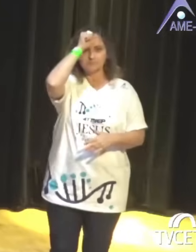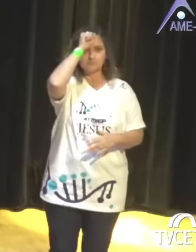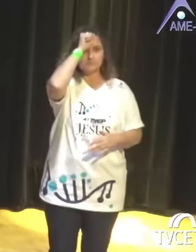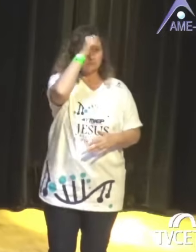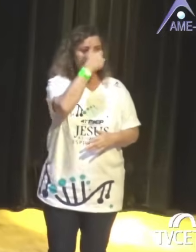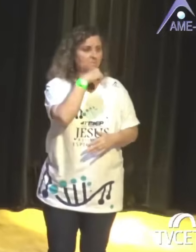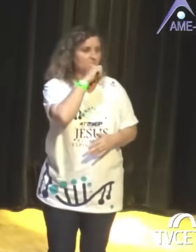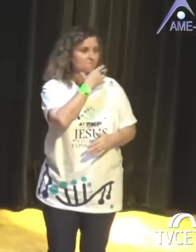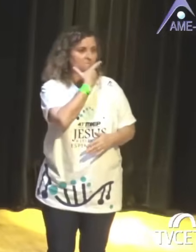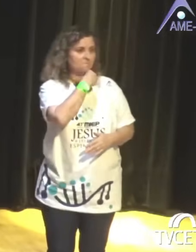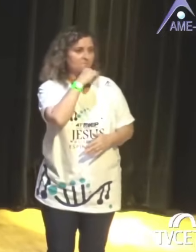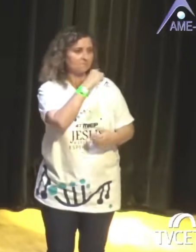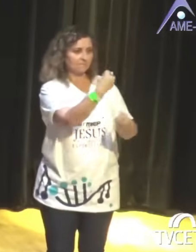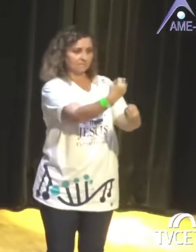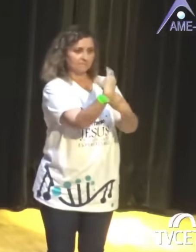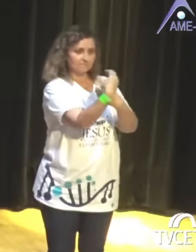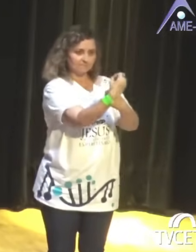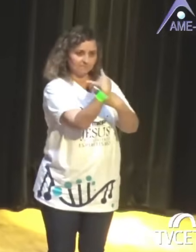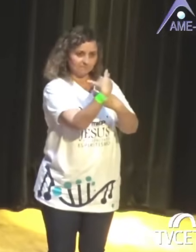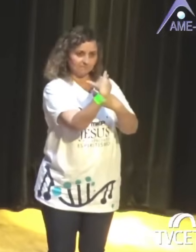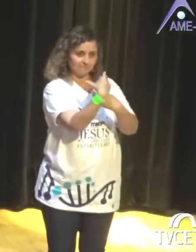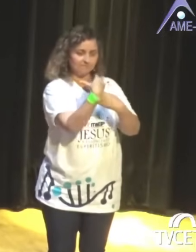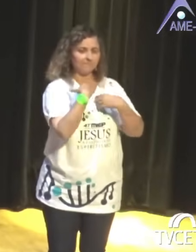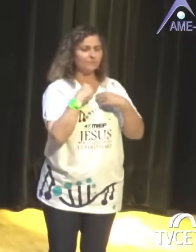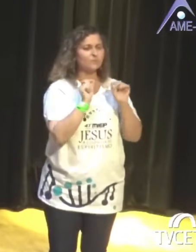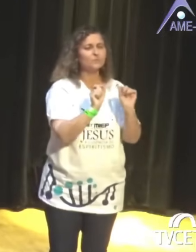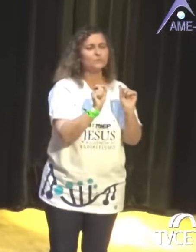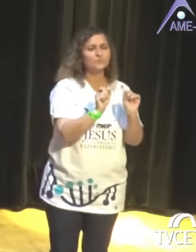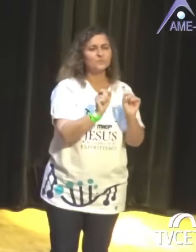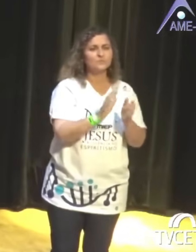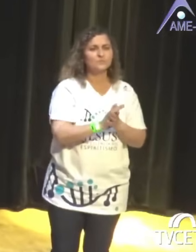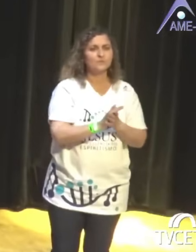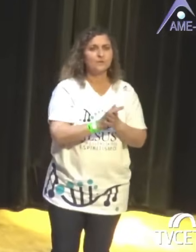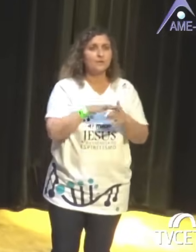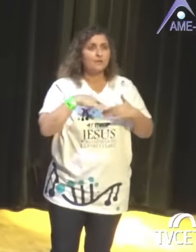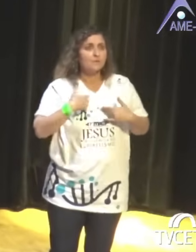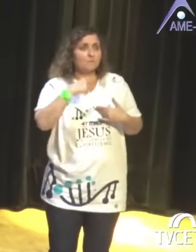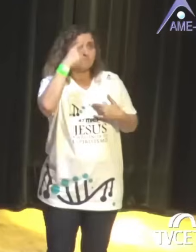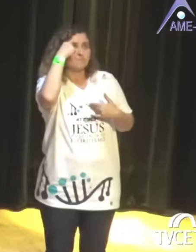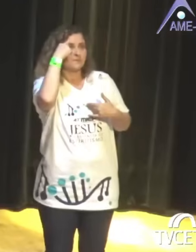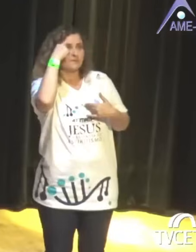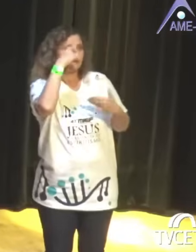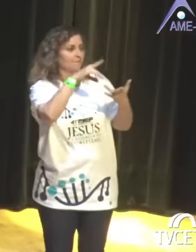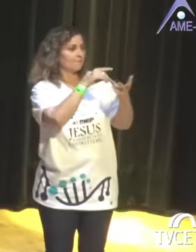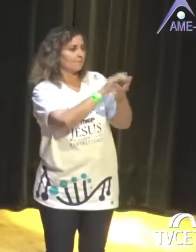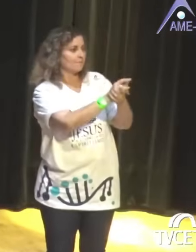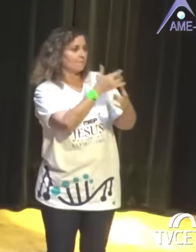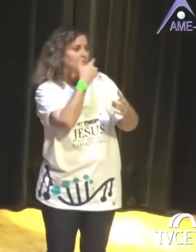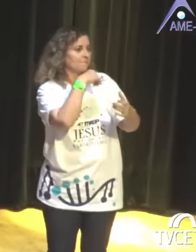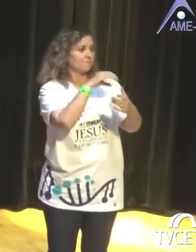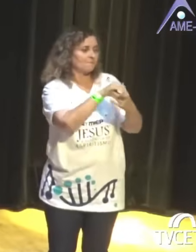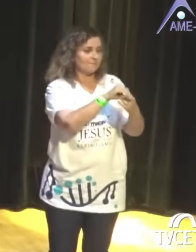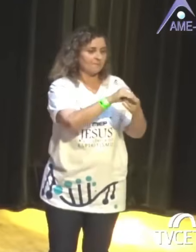o meu pai combinaram de namorar no quarto aquele namoro mais